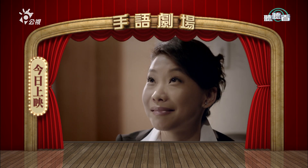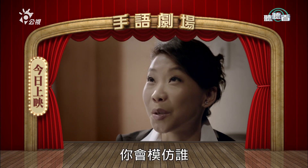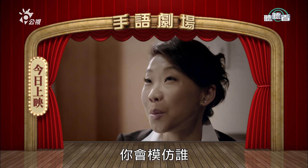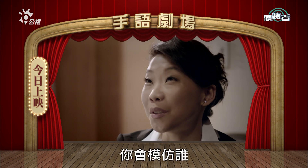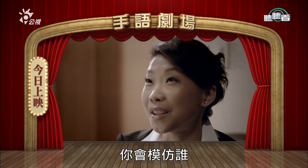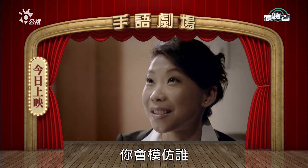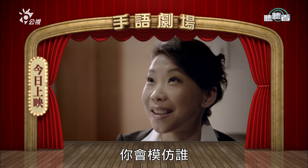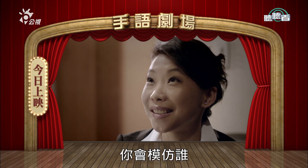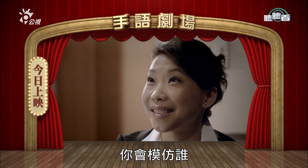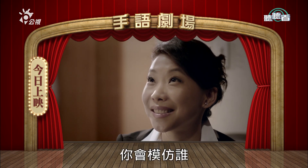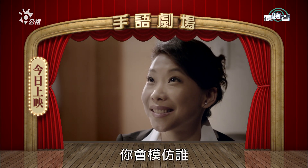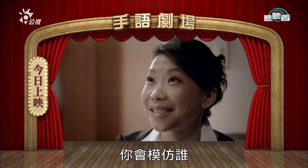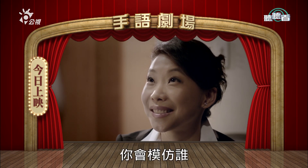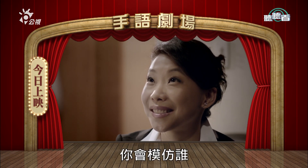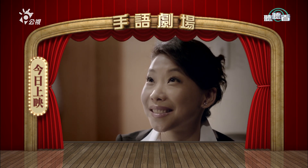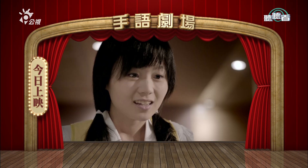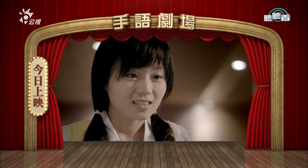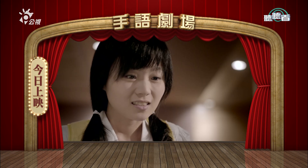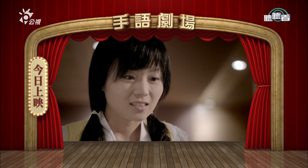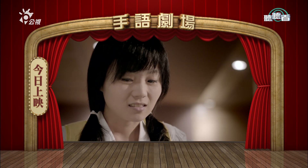你会模仿谁？